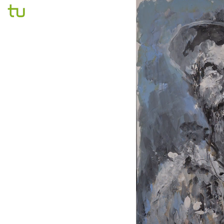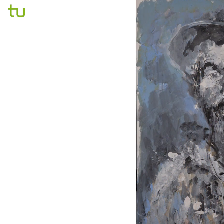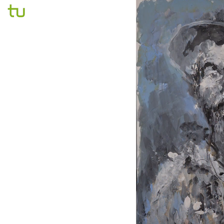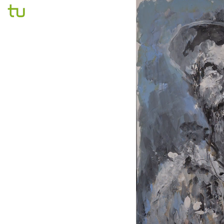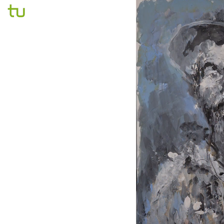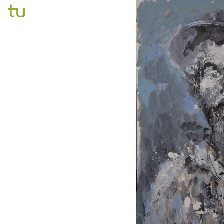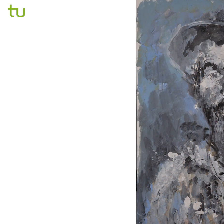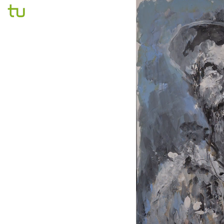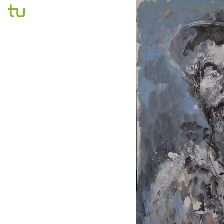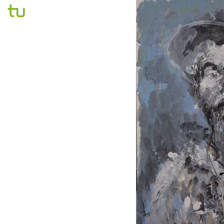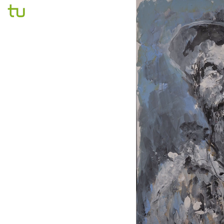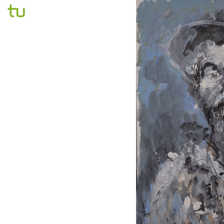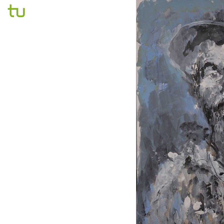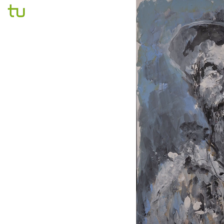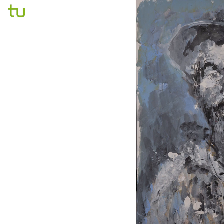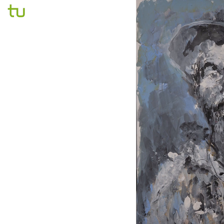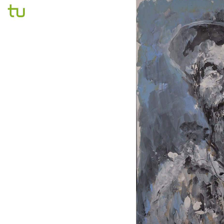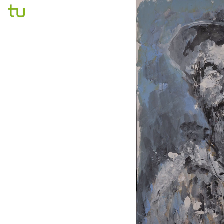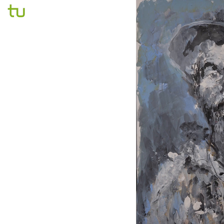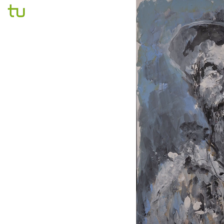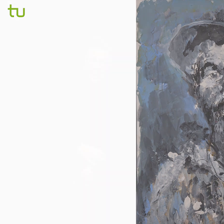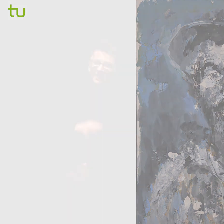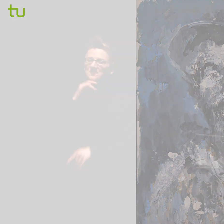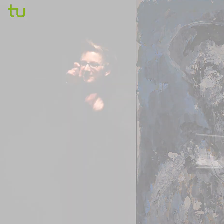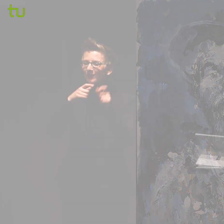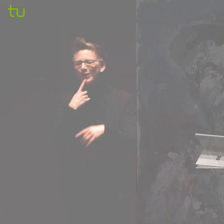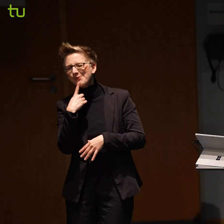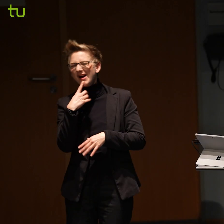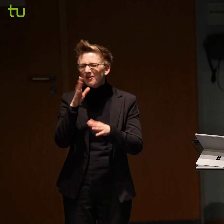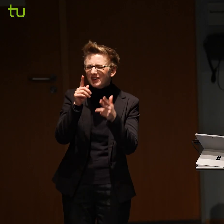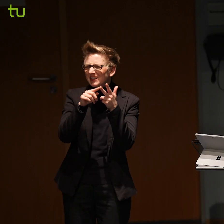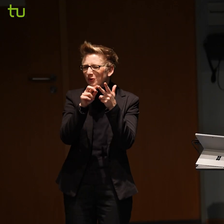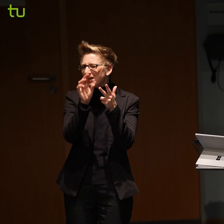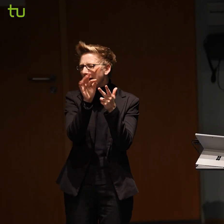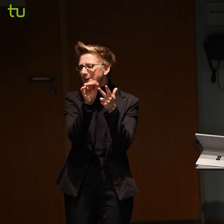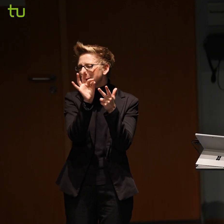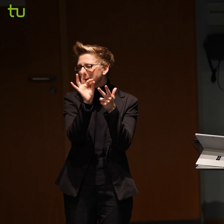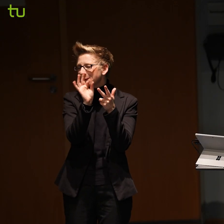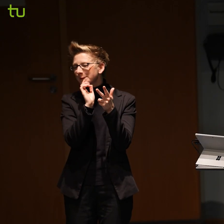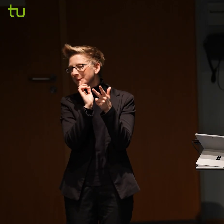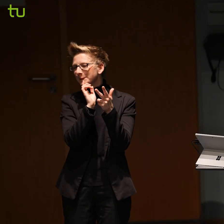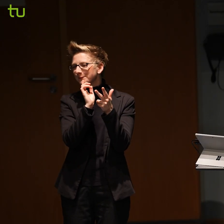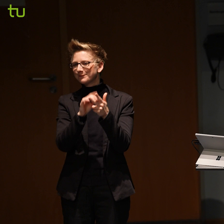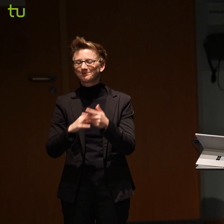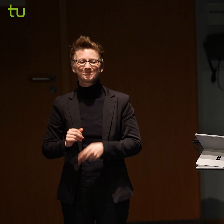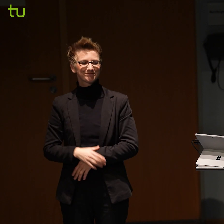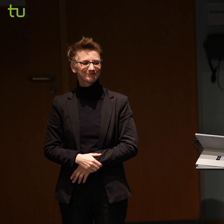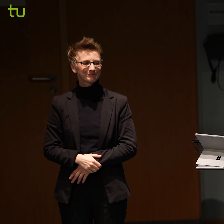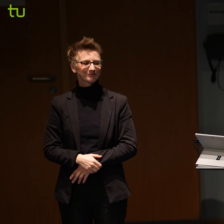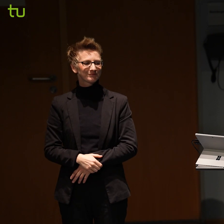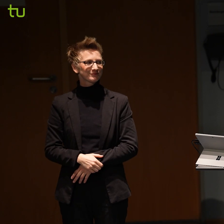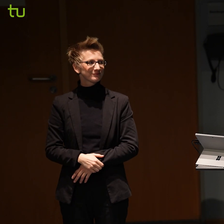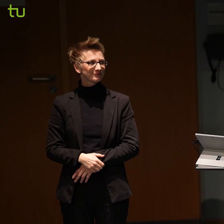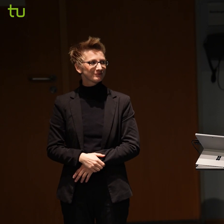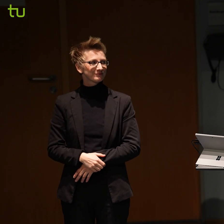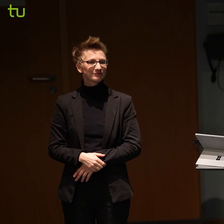Vor allem mit dem dritten haben auch viele liebäugelt. Ich werde nie den Tag vergessen, als ich die Mail